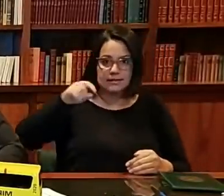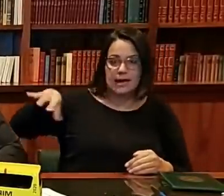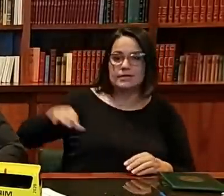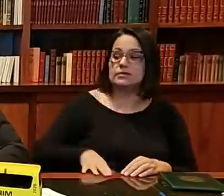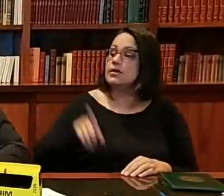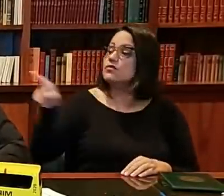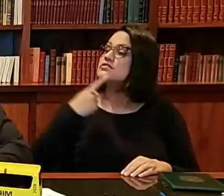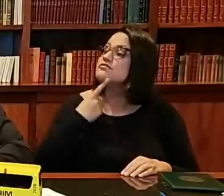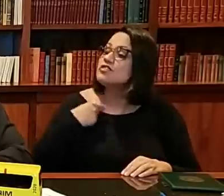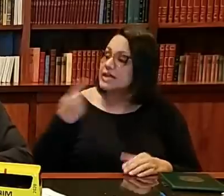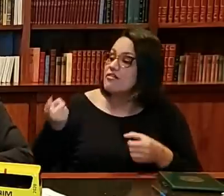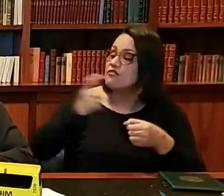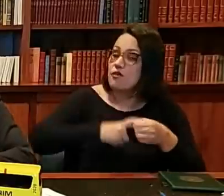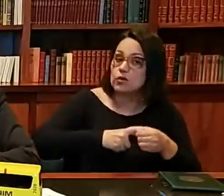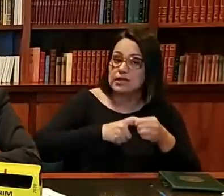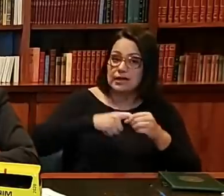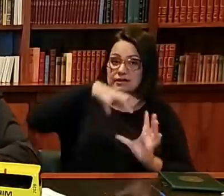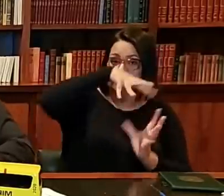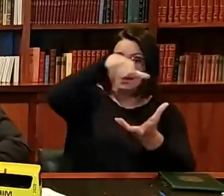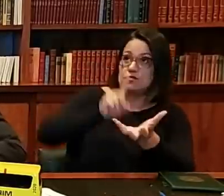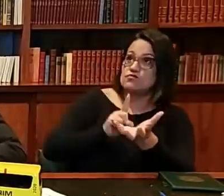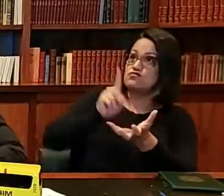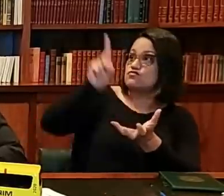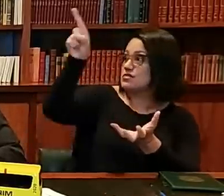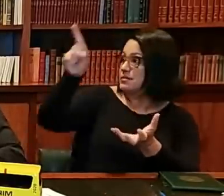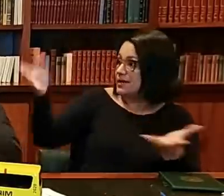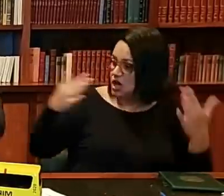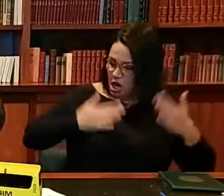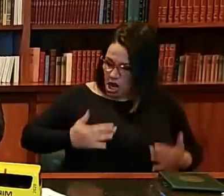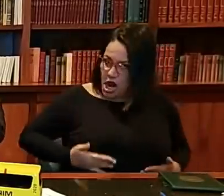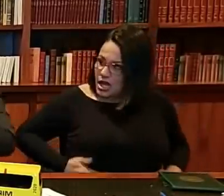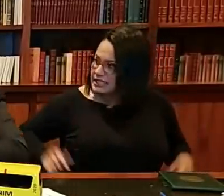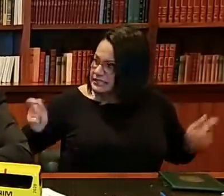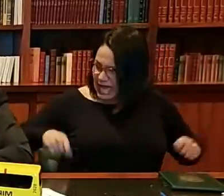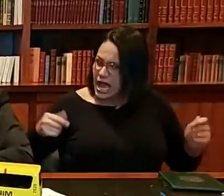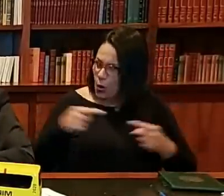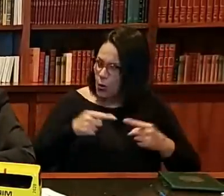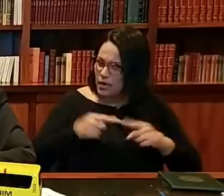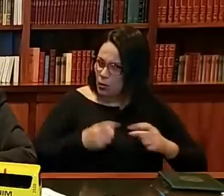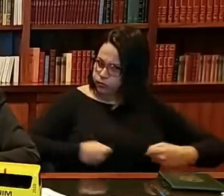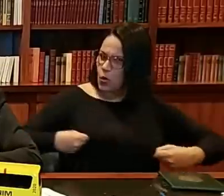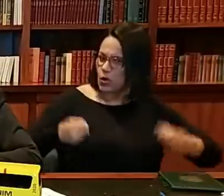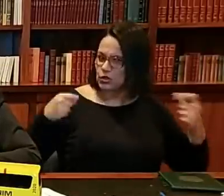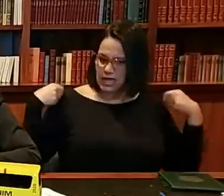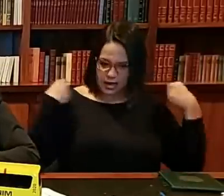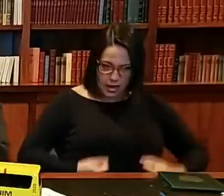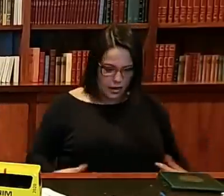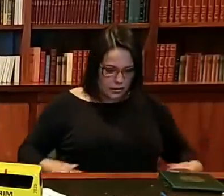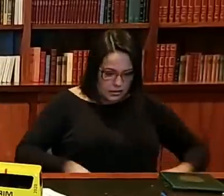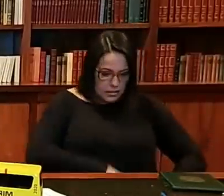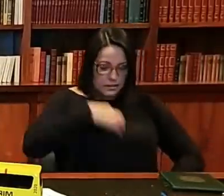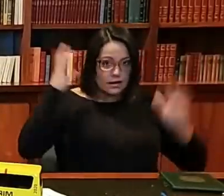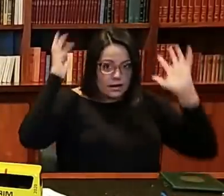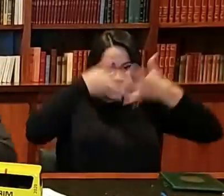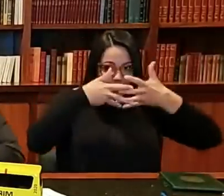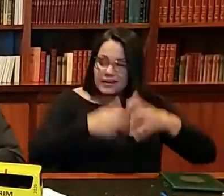você tem vontade de voltar para o espaço um dia ou não? Tem. Preciso emagrecer um pouquinho. Mas com esse silhueta, tu vai caber lá no... Tu vai... Olha, você tá mais